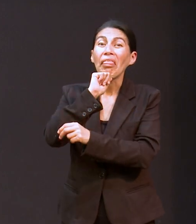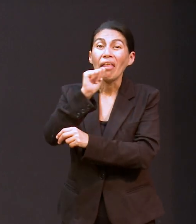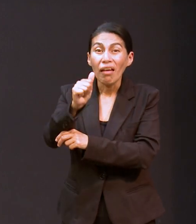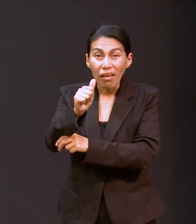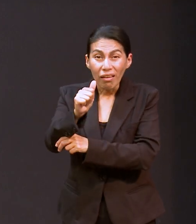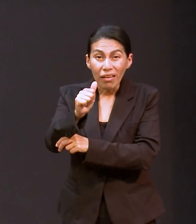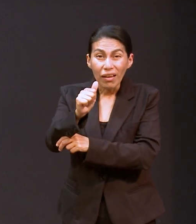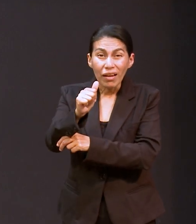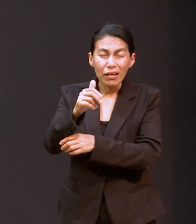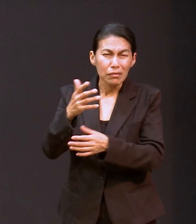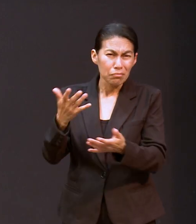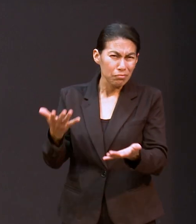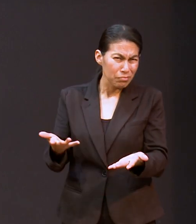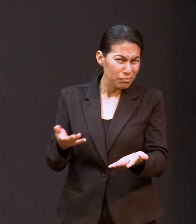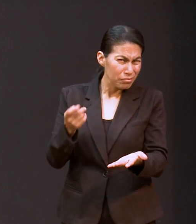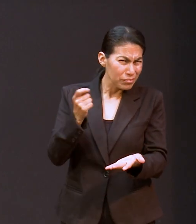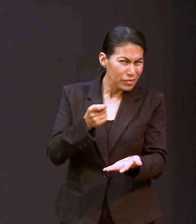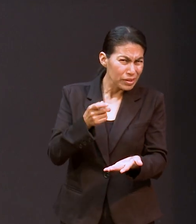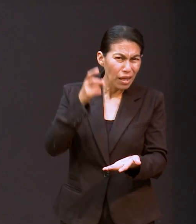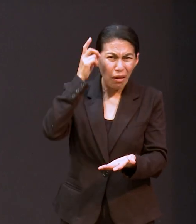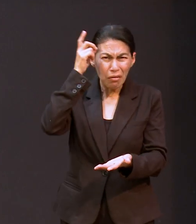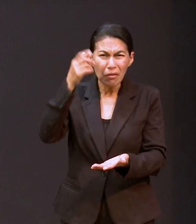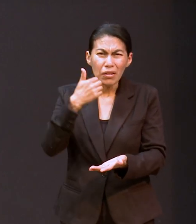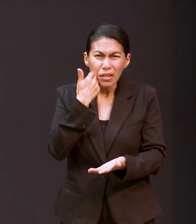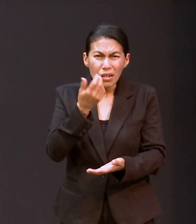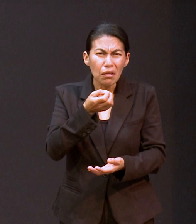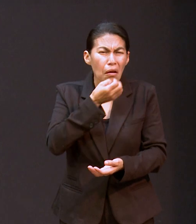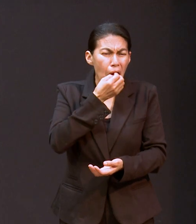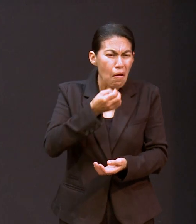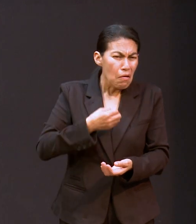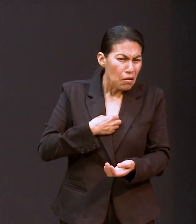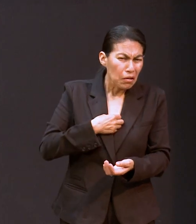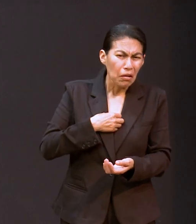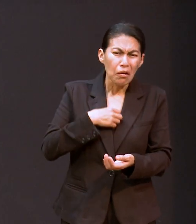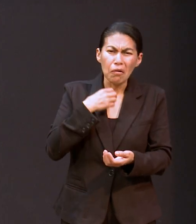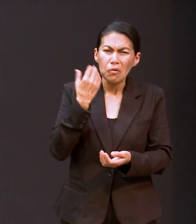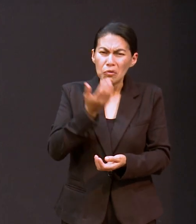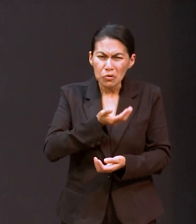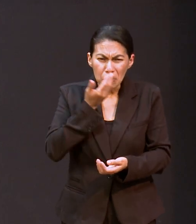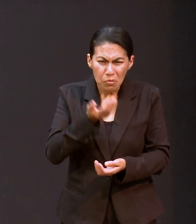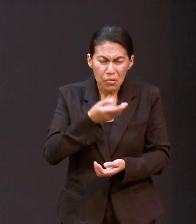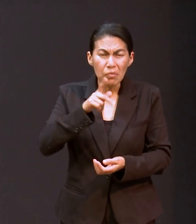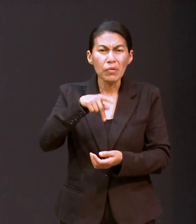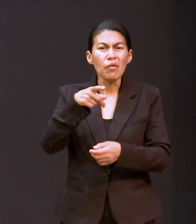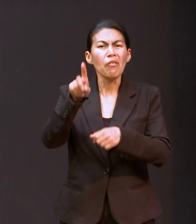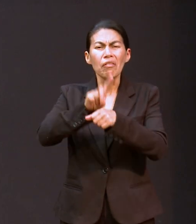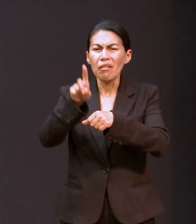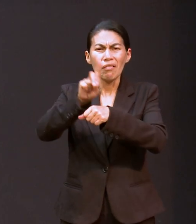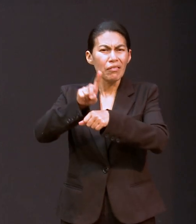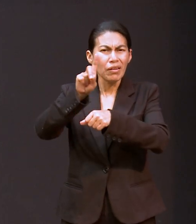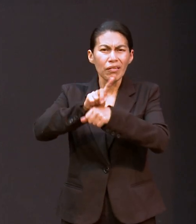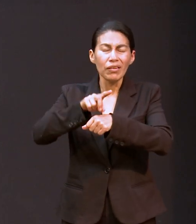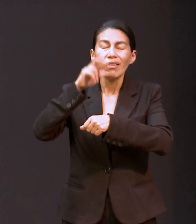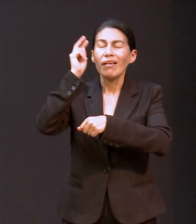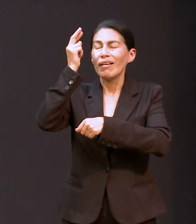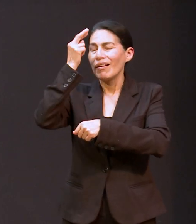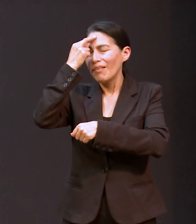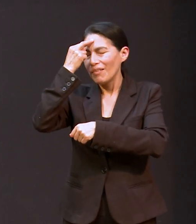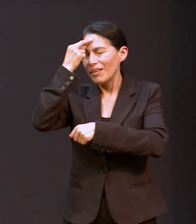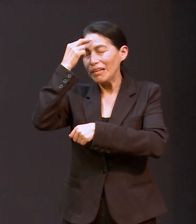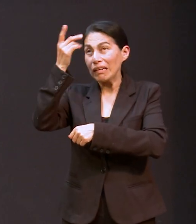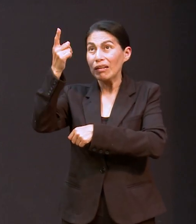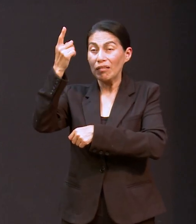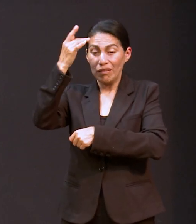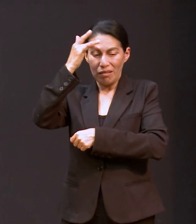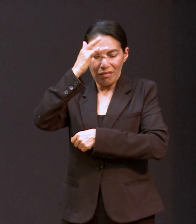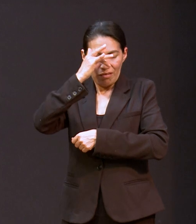Dios prefiere que tú le hables diariamente aunque sea algo rutina pero por lo menos lo tienes en su mente lo